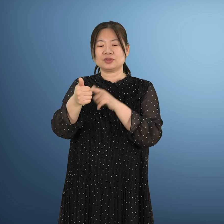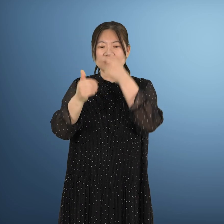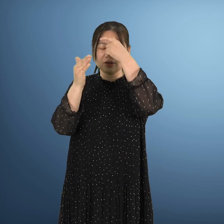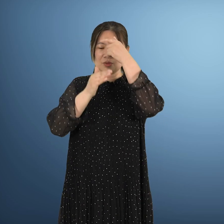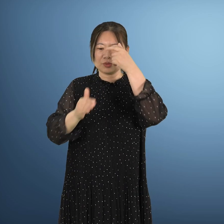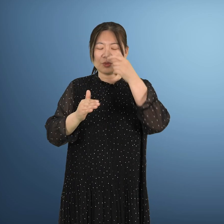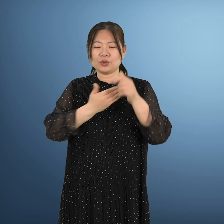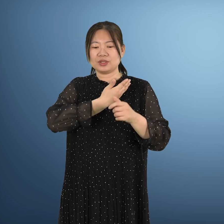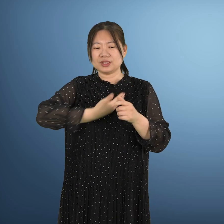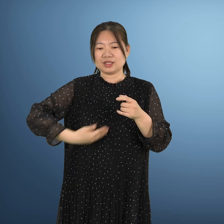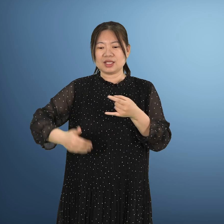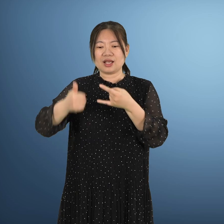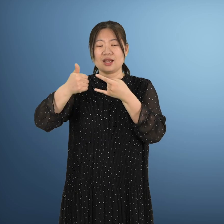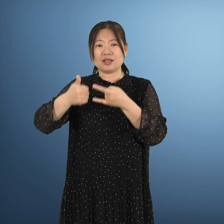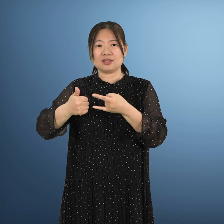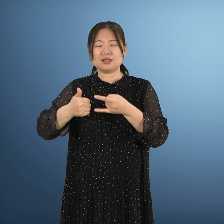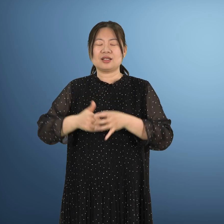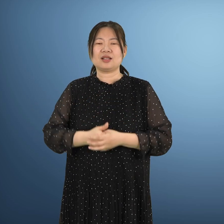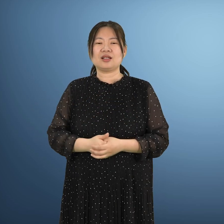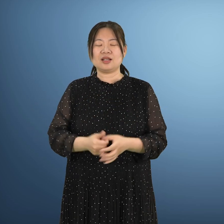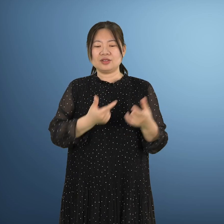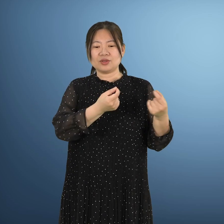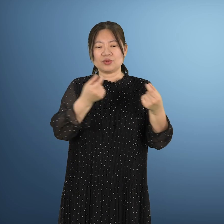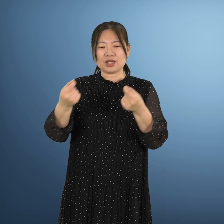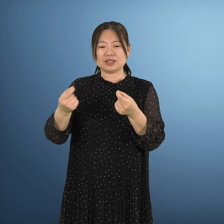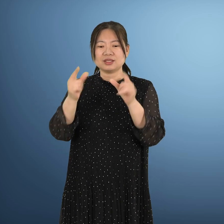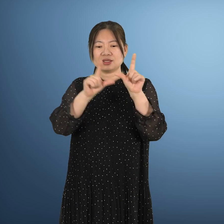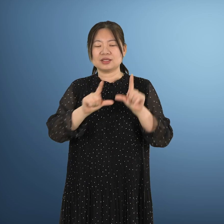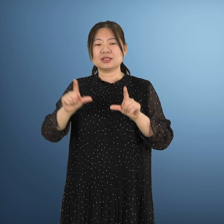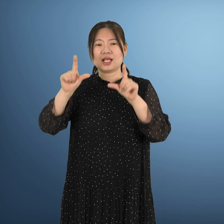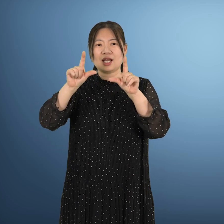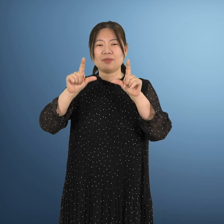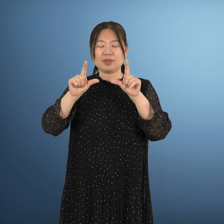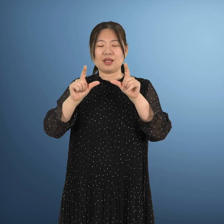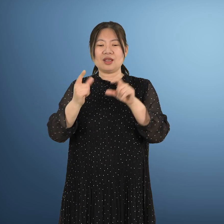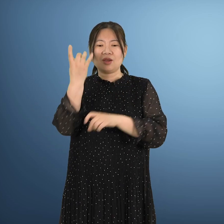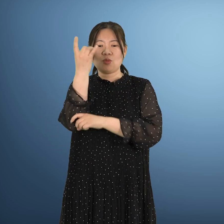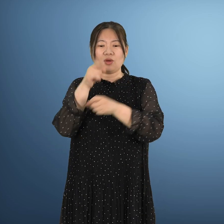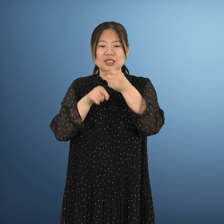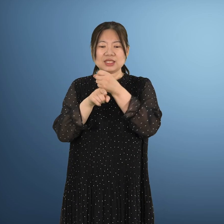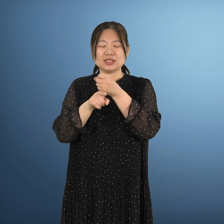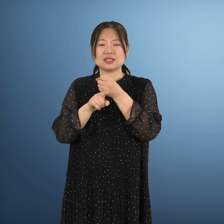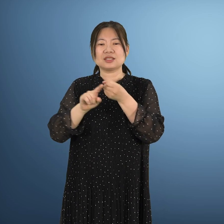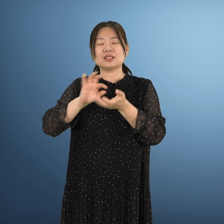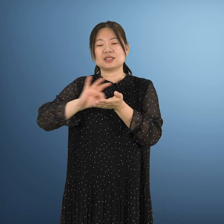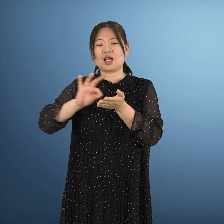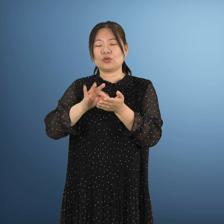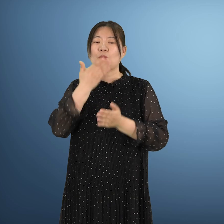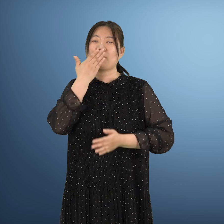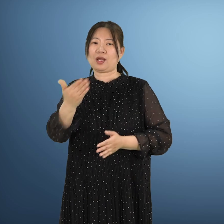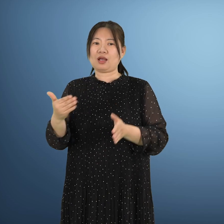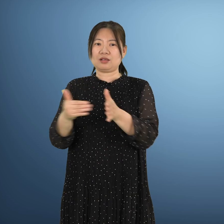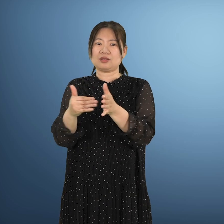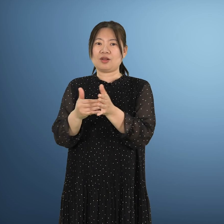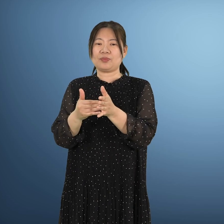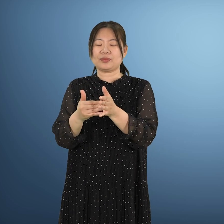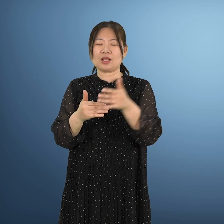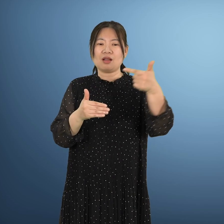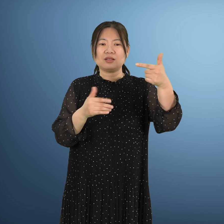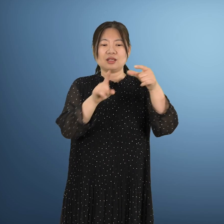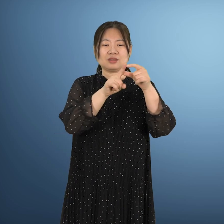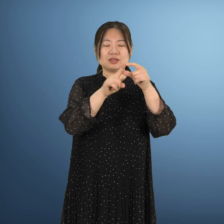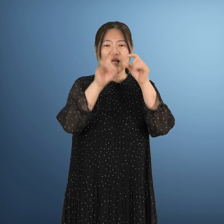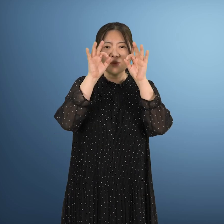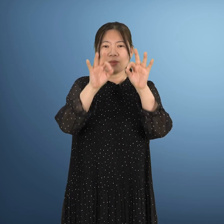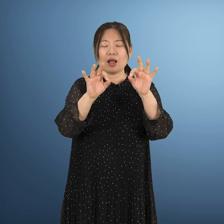성도와 제자들에게는 똑같은 삶의 원리가 적용될 수밖에 없다는 거죠. 그걸